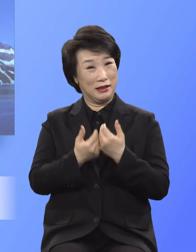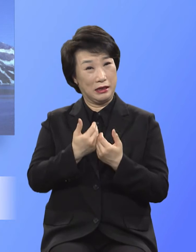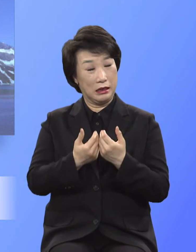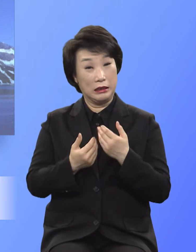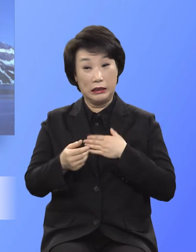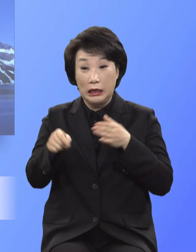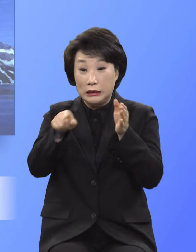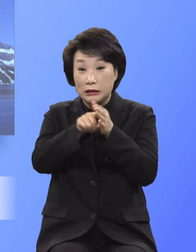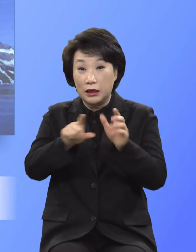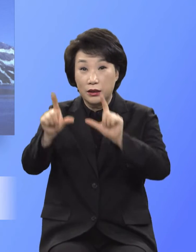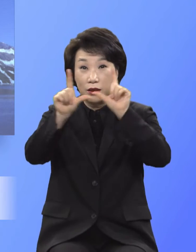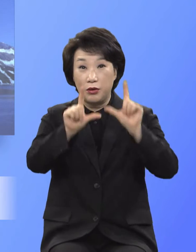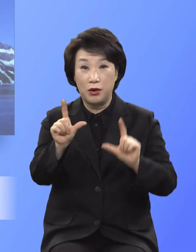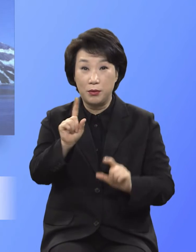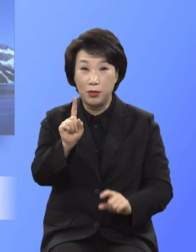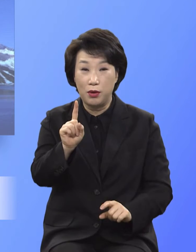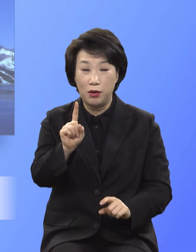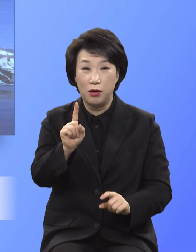내가 신앙생활이